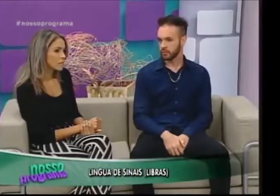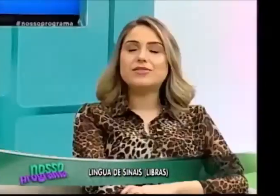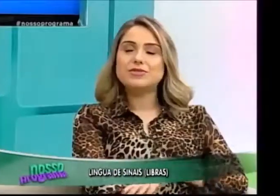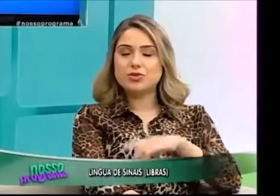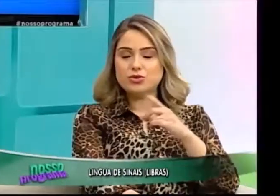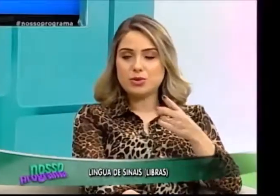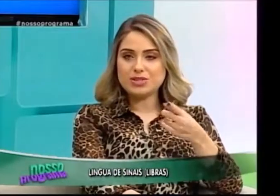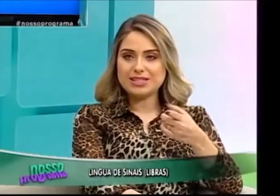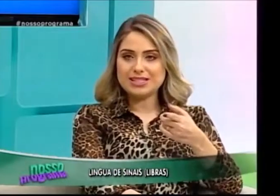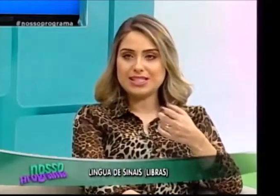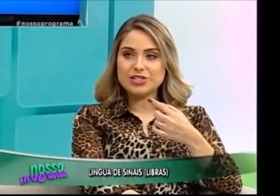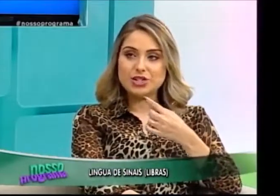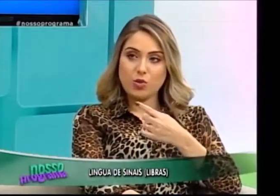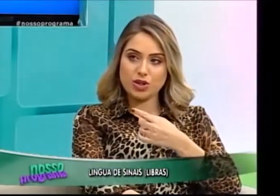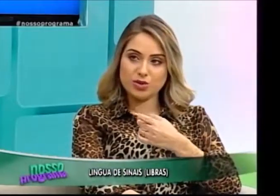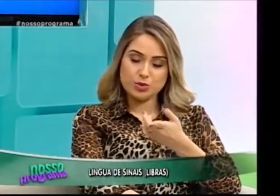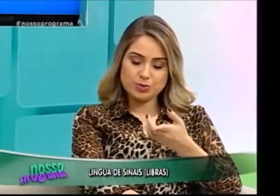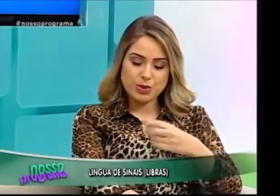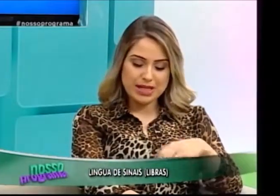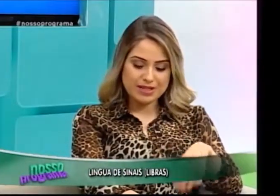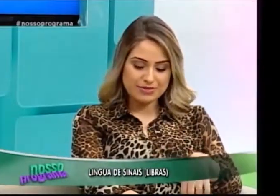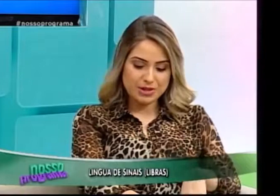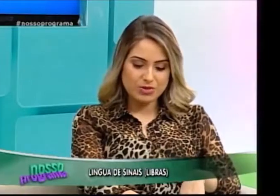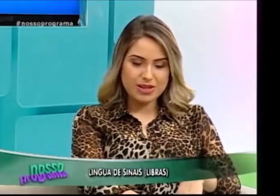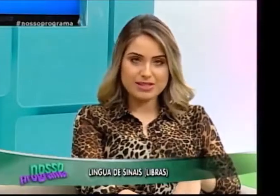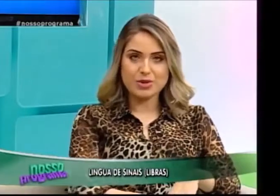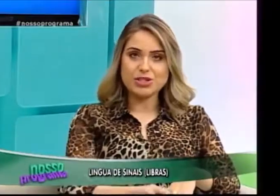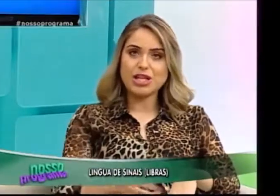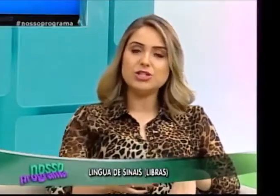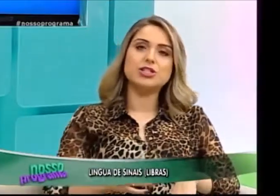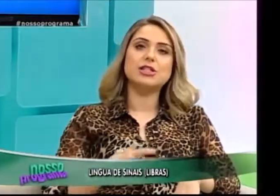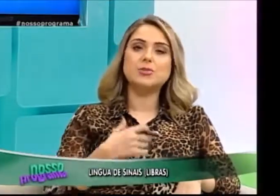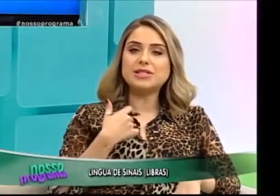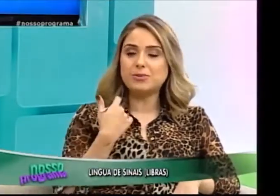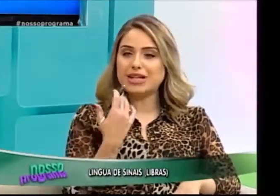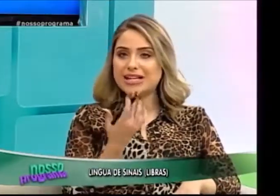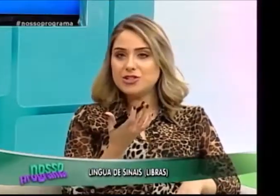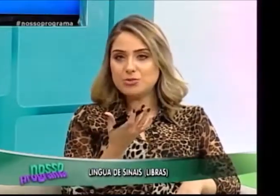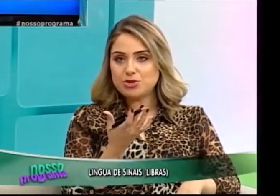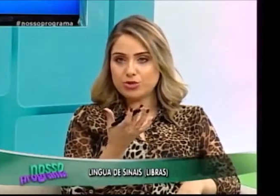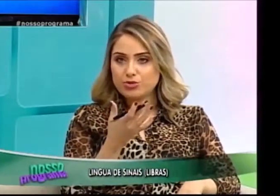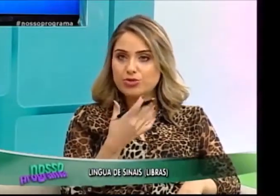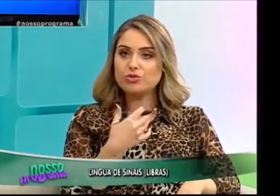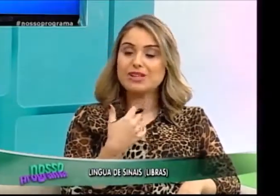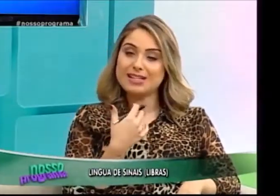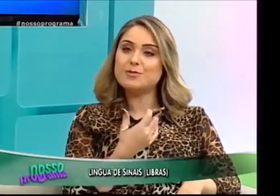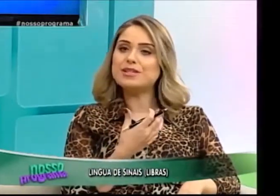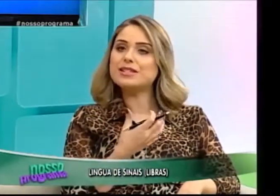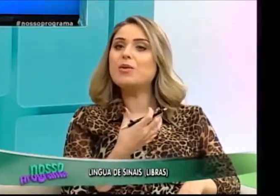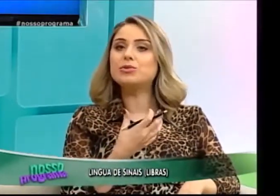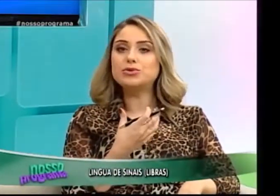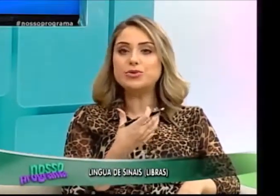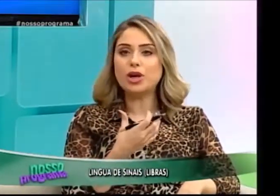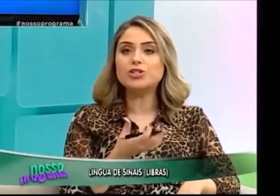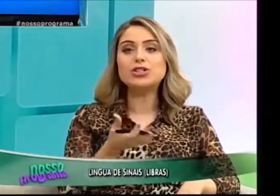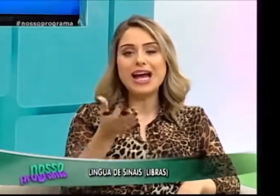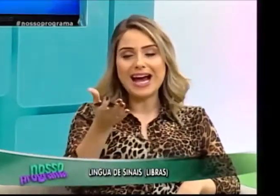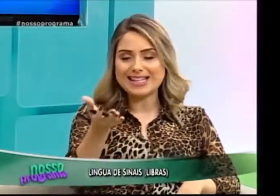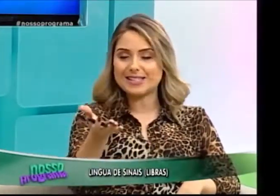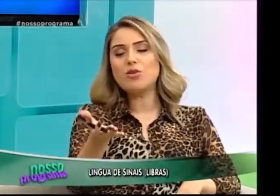Você falou de uma coisa interessante, quando ele conversa com a gente, eu percebo que além de emitir alguns sons, a expressão é muito forte, assim como a